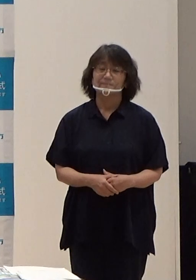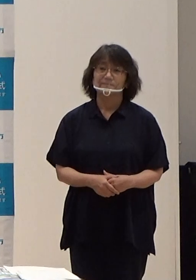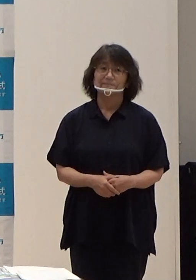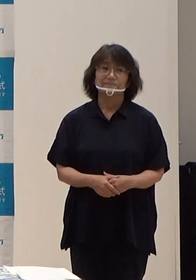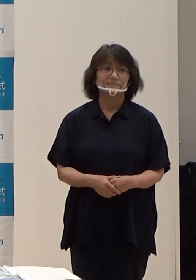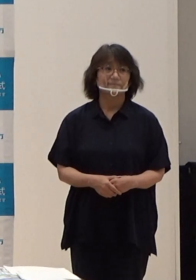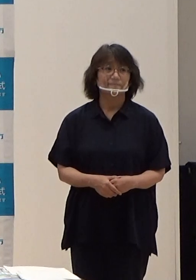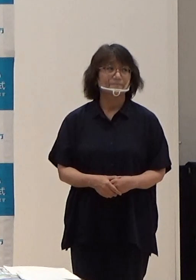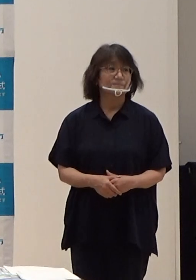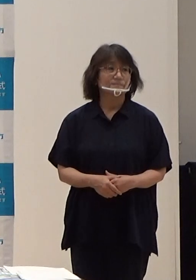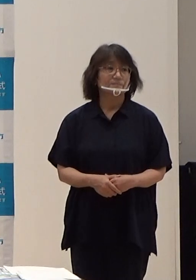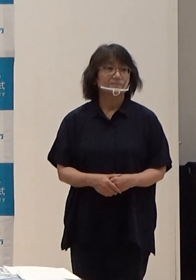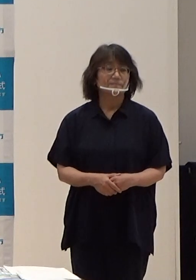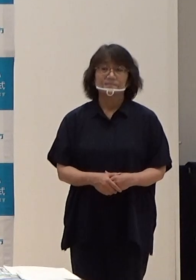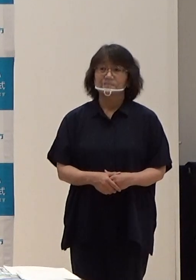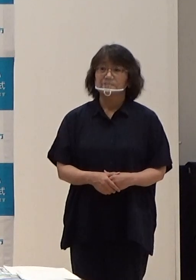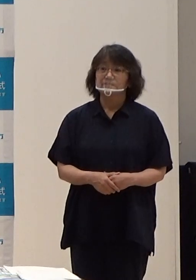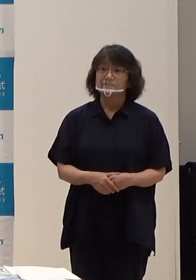か。